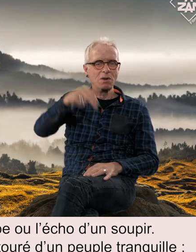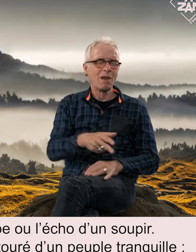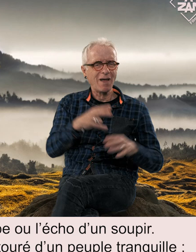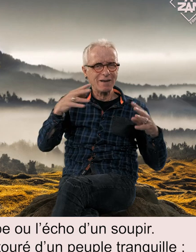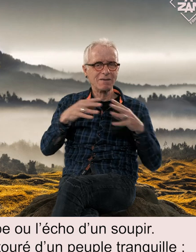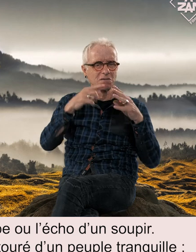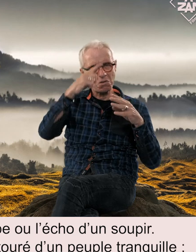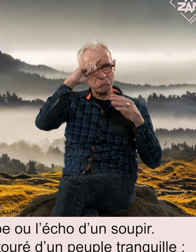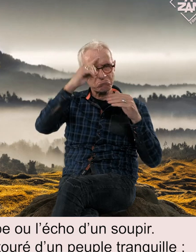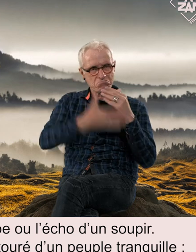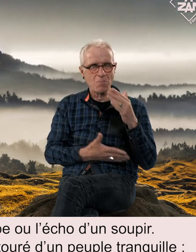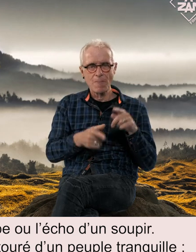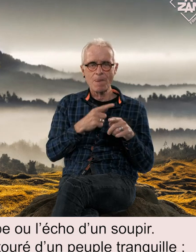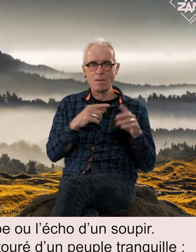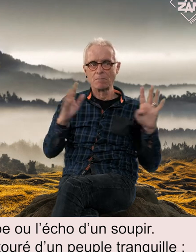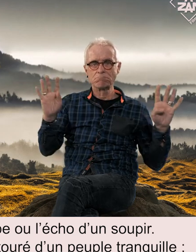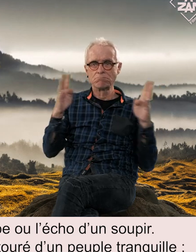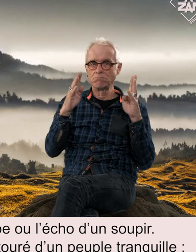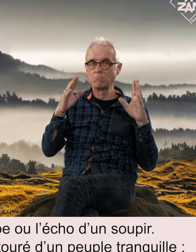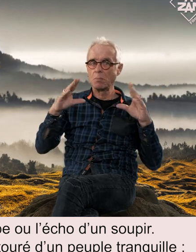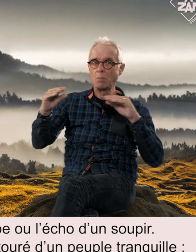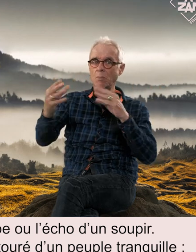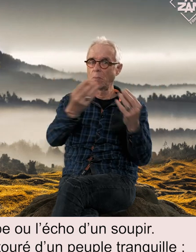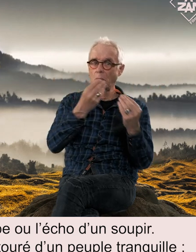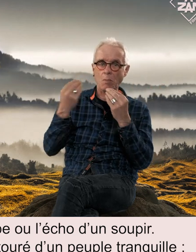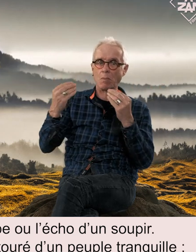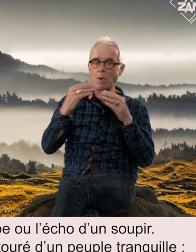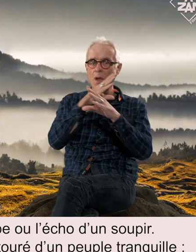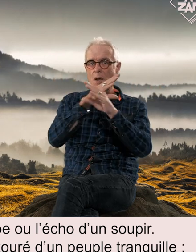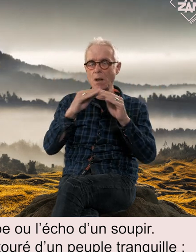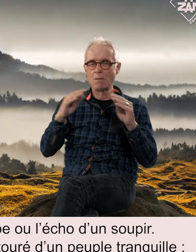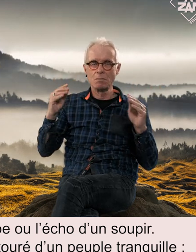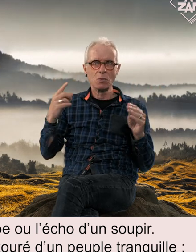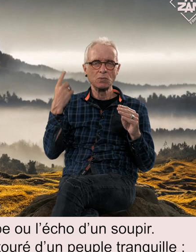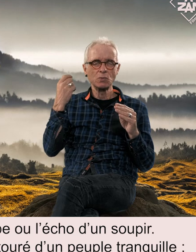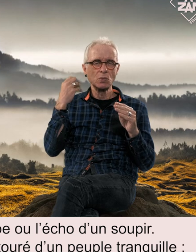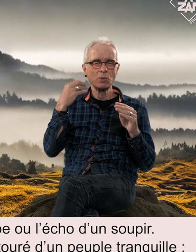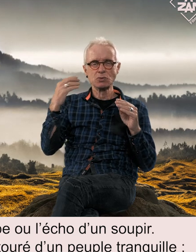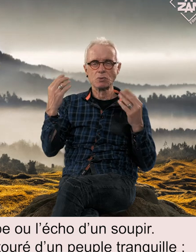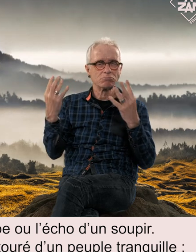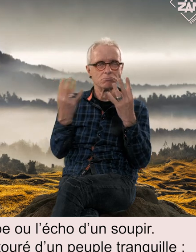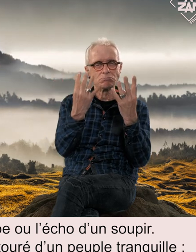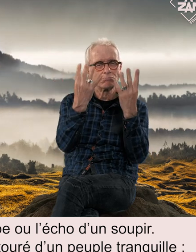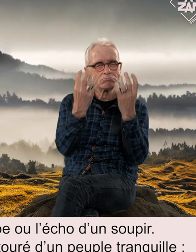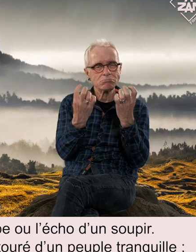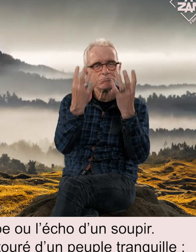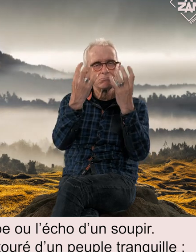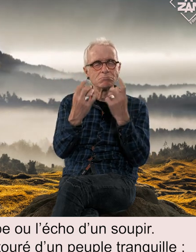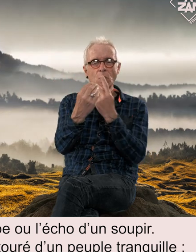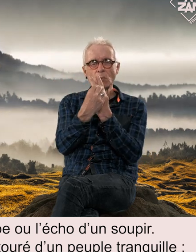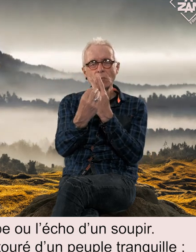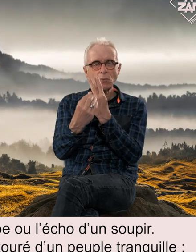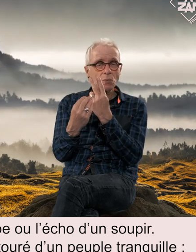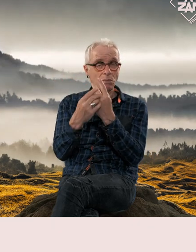Il se reposait, entouré d'un peuple tranquille. Et chaque jour, une foule passait devant lui avec des génuflexions et des baise-mains à